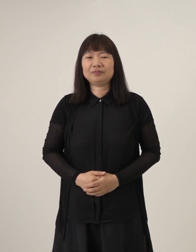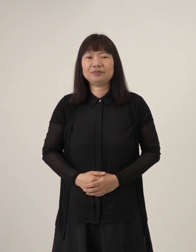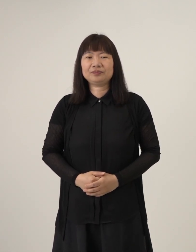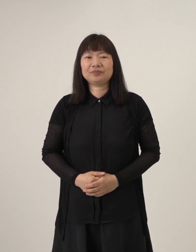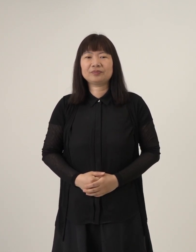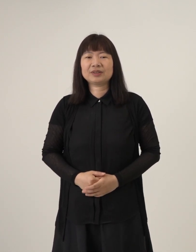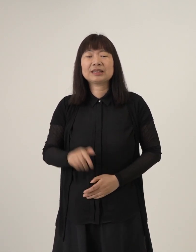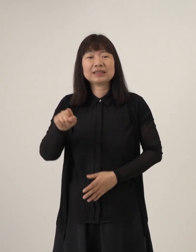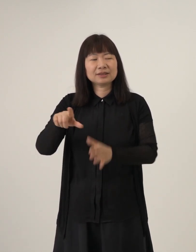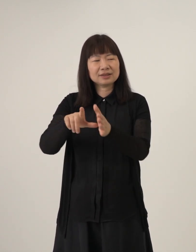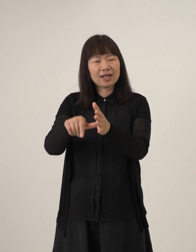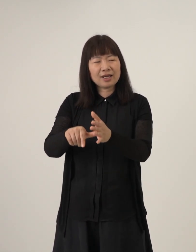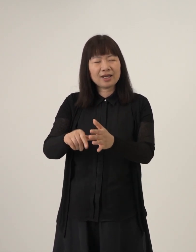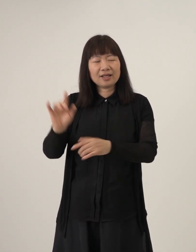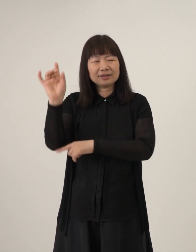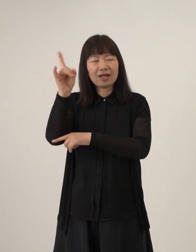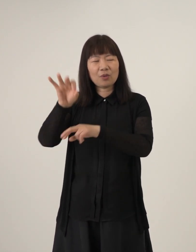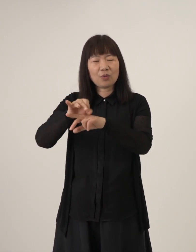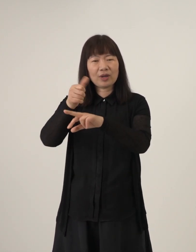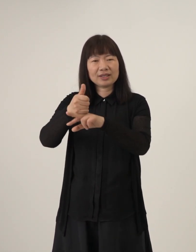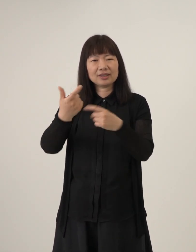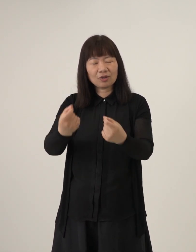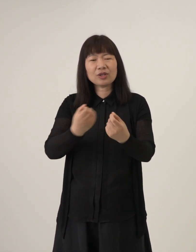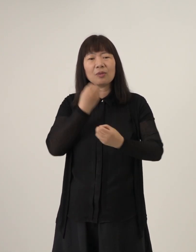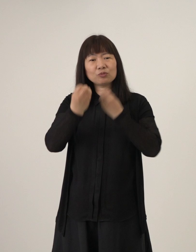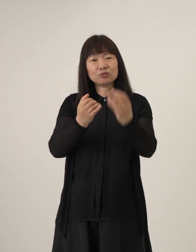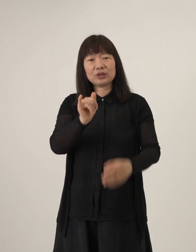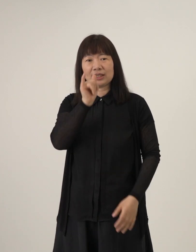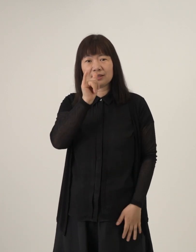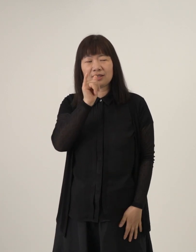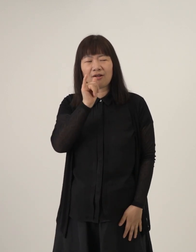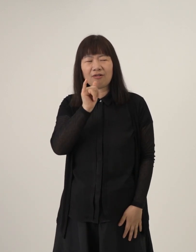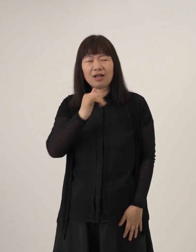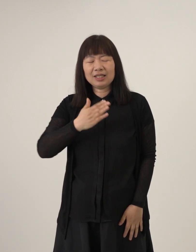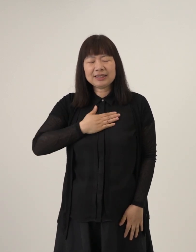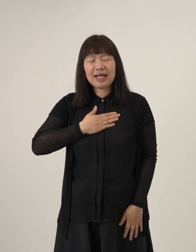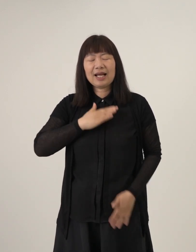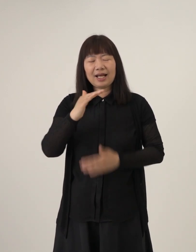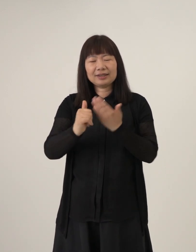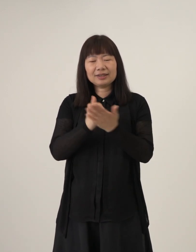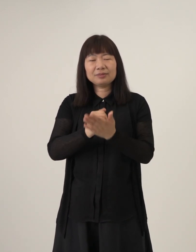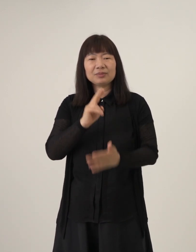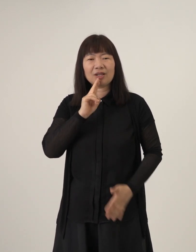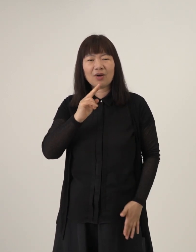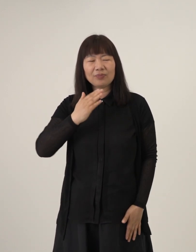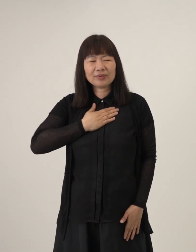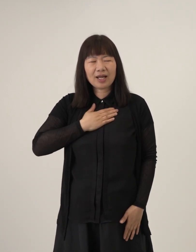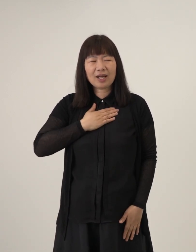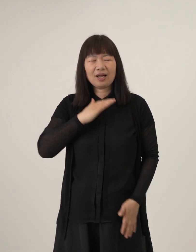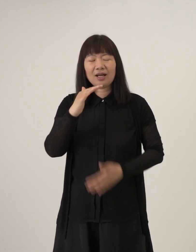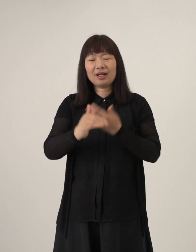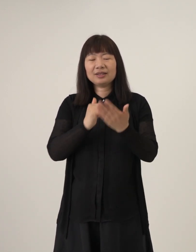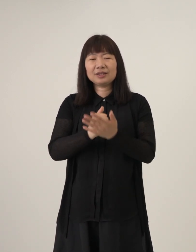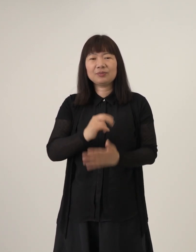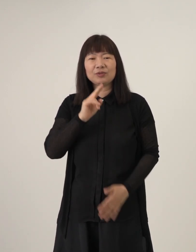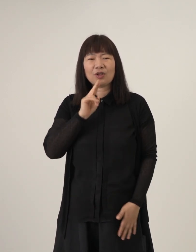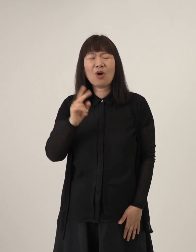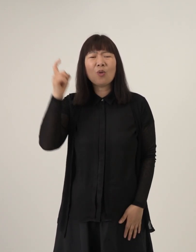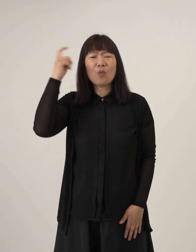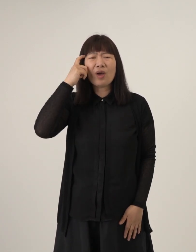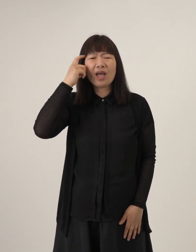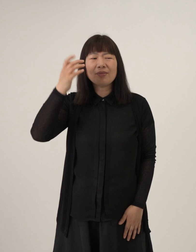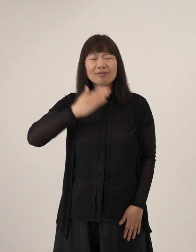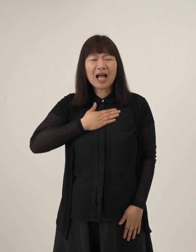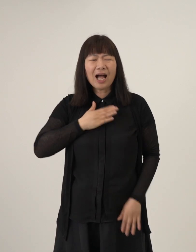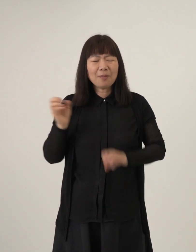그런데 그때 다윗이 이렇게 부르짖었다고요. 나의 하나님이여, 나의 하나님이여, 어찌